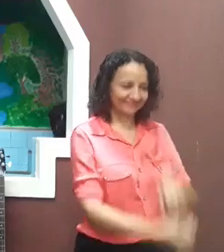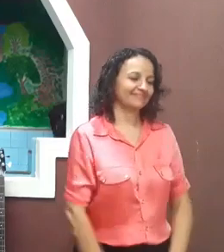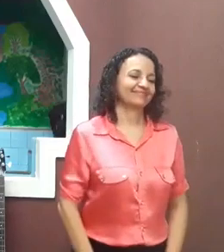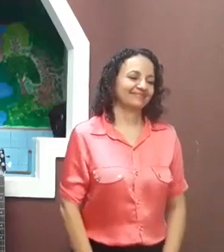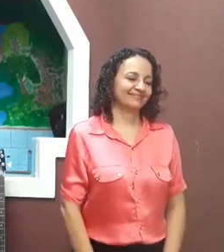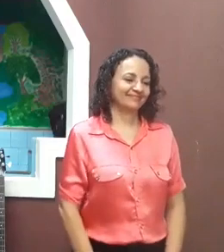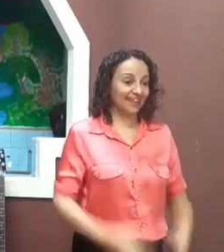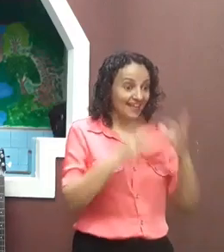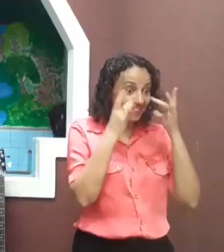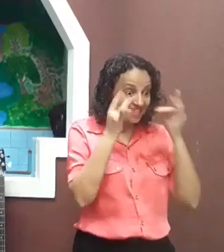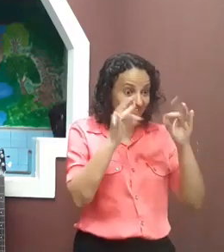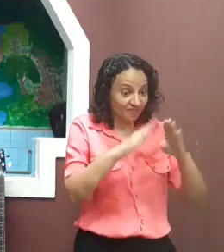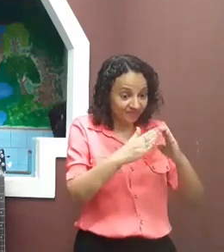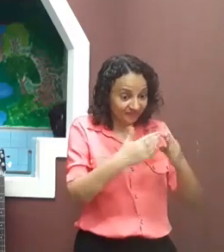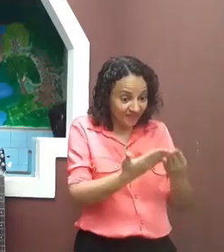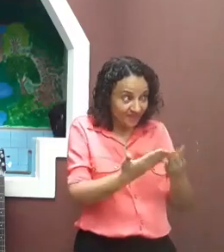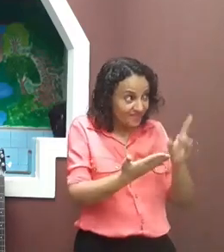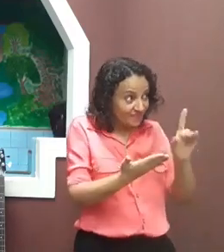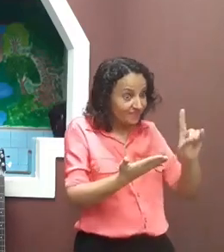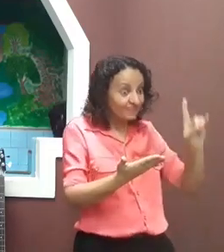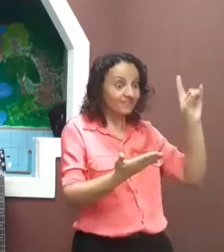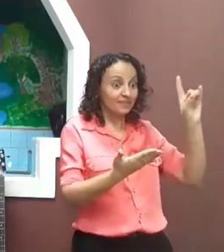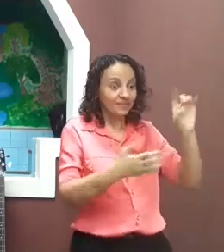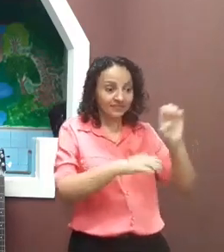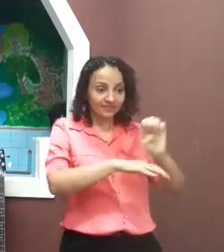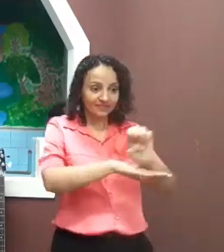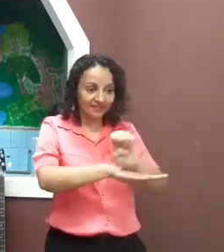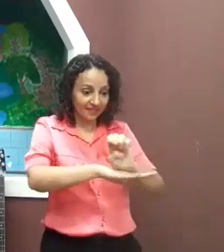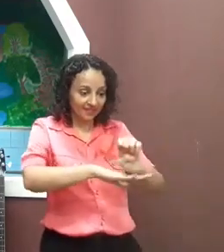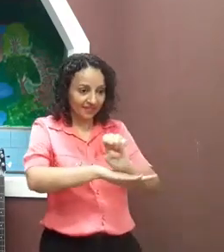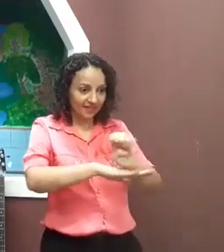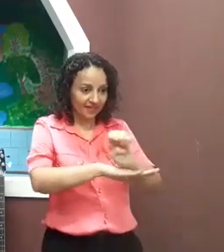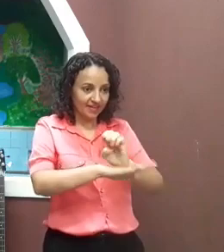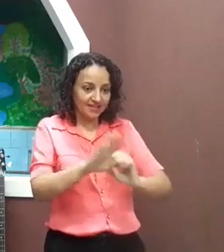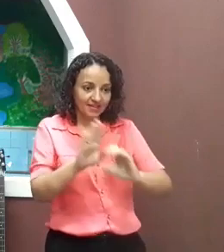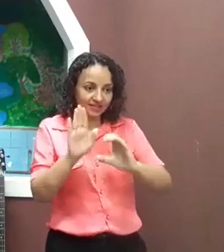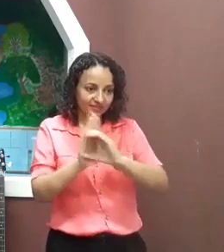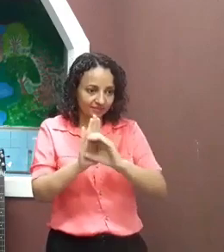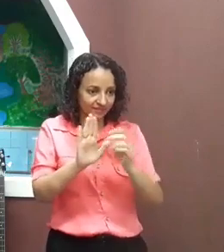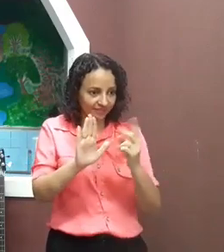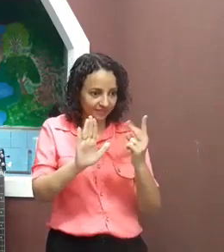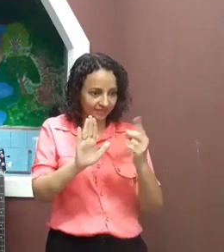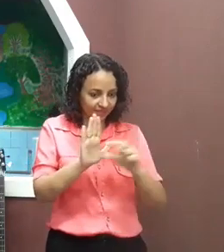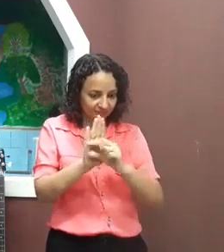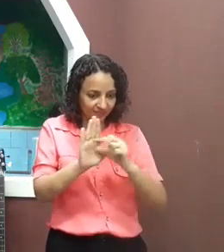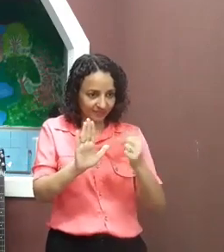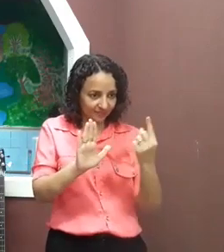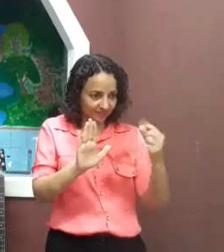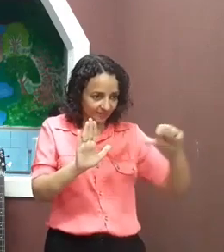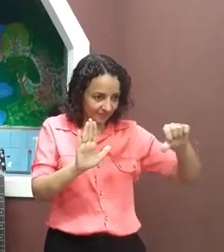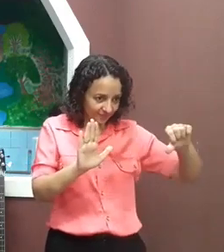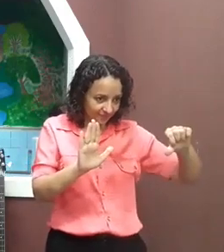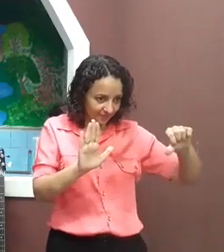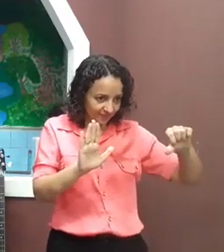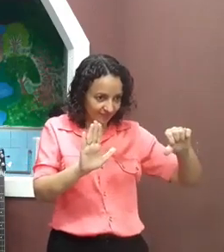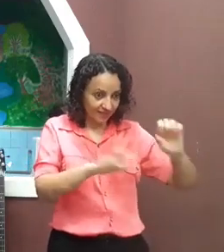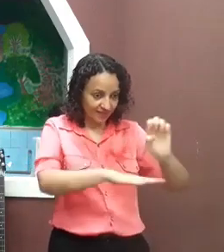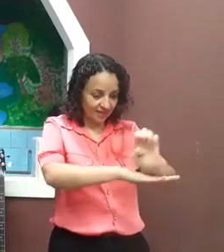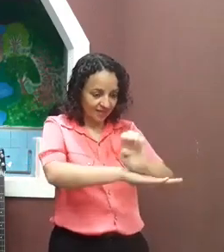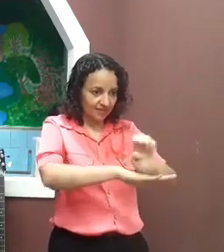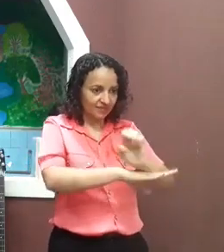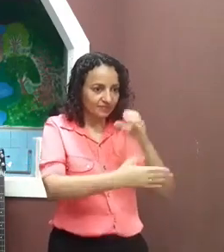Convido os irmãos a abrir a sua Bíblia em Efésios capítulo 2, versículo 19.